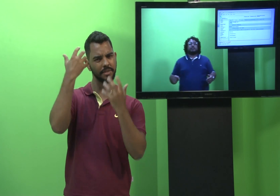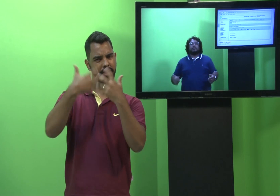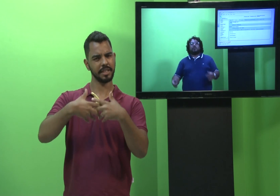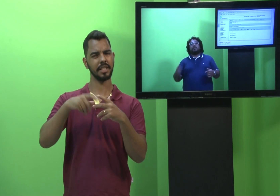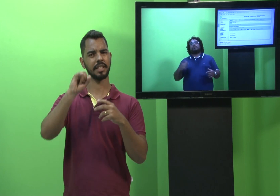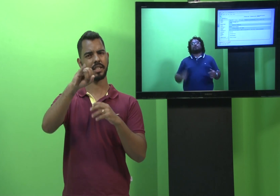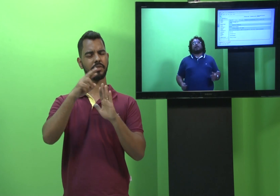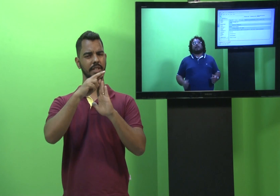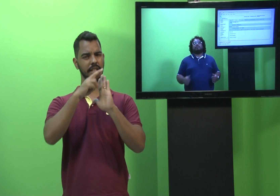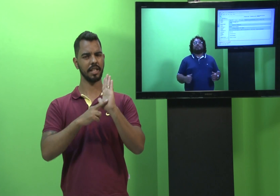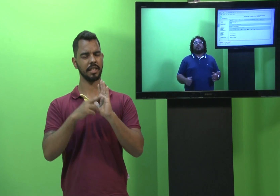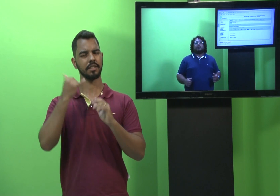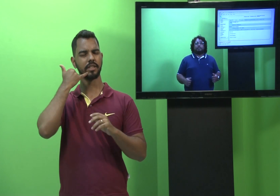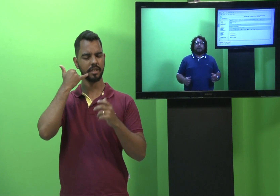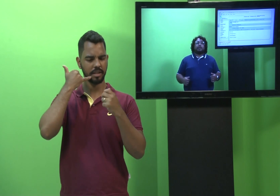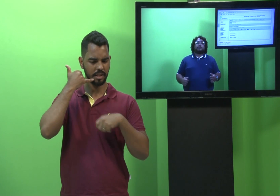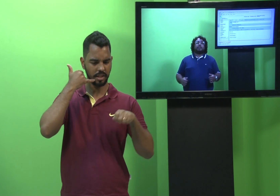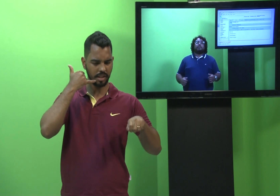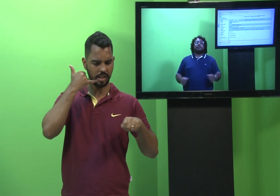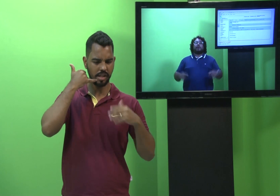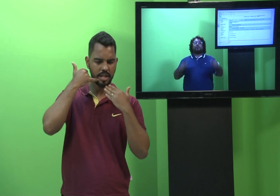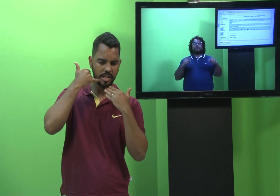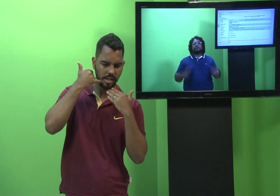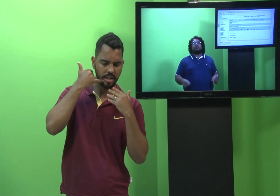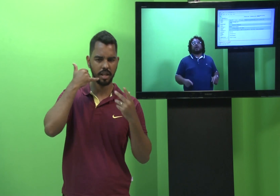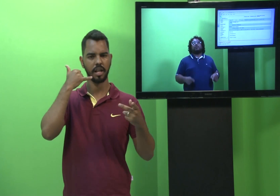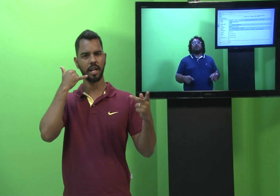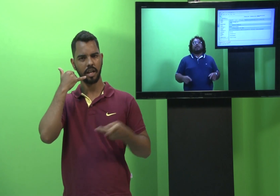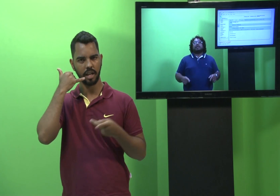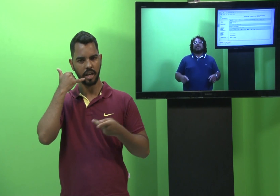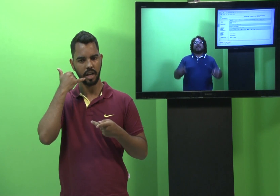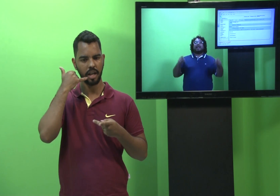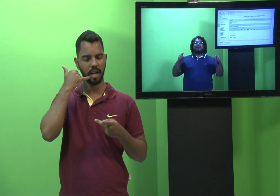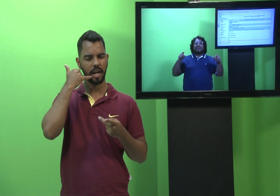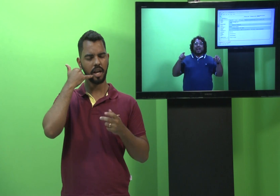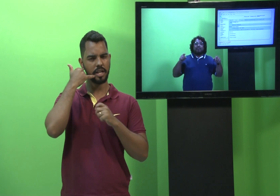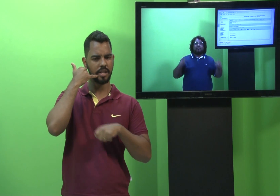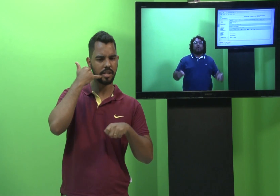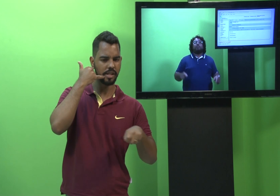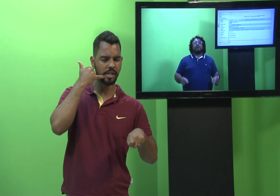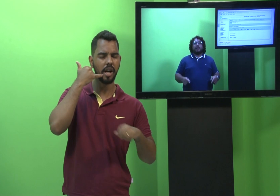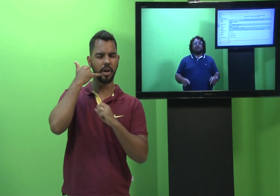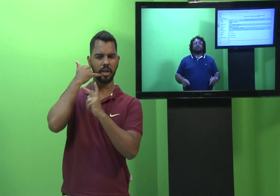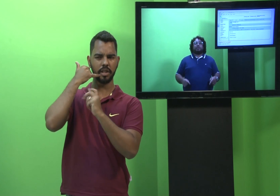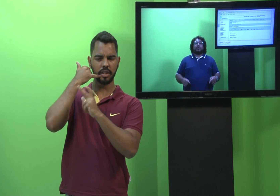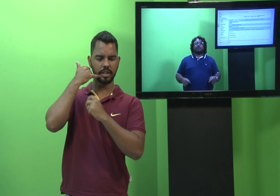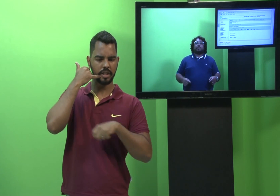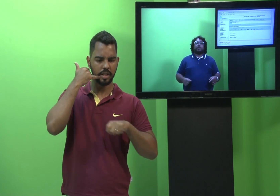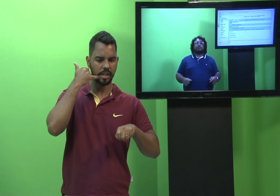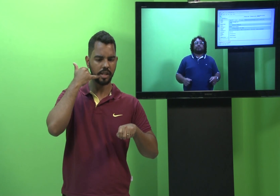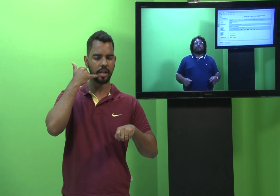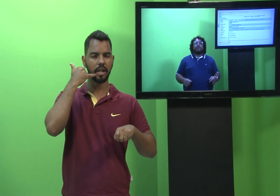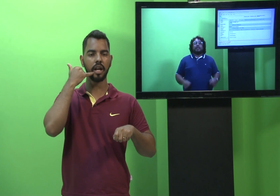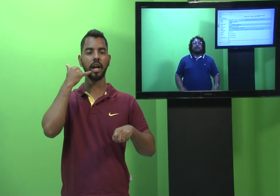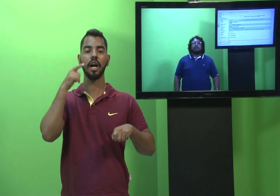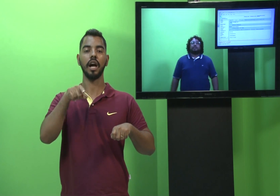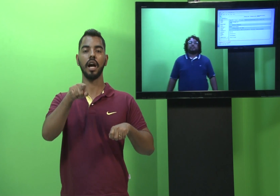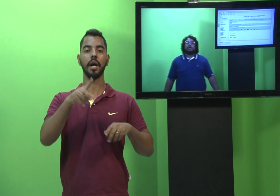trazer problemas para a empresa e também para o profissional que grafou o bilhete incorretamente? Imagine